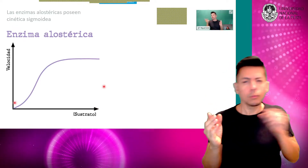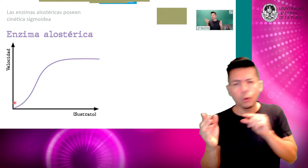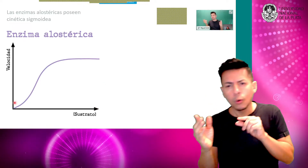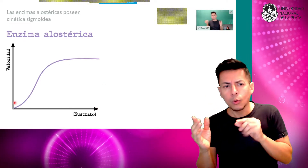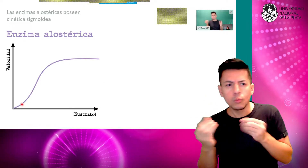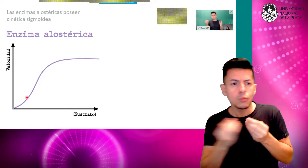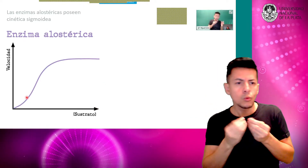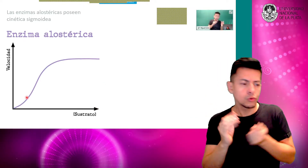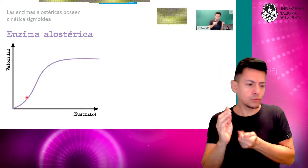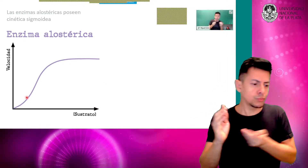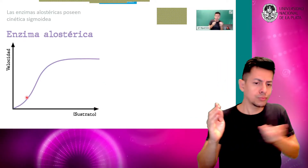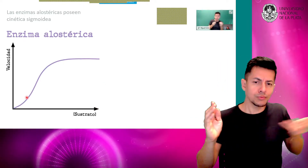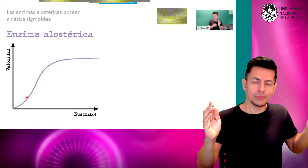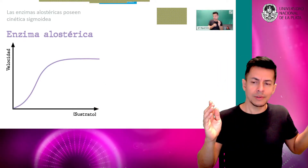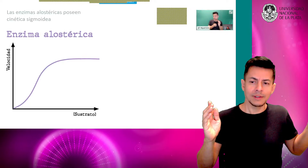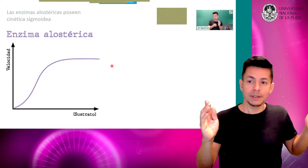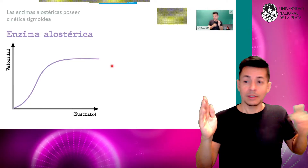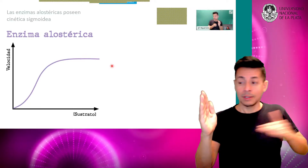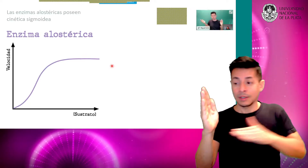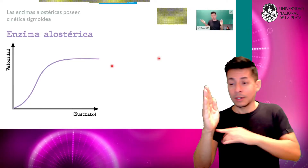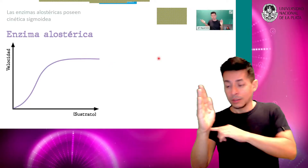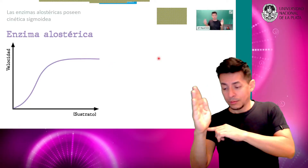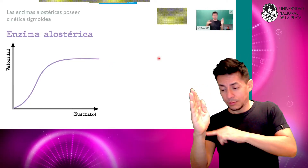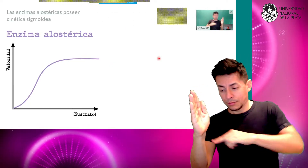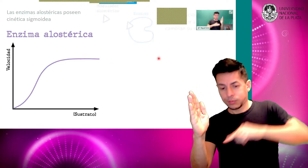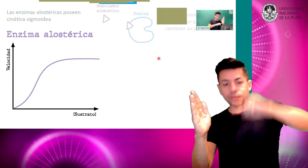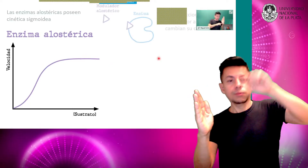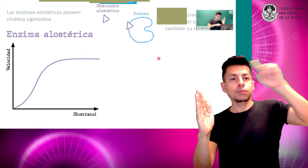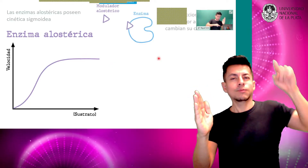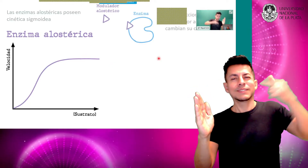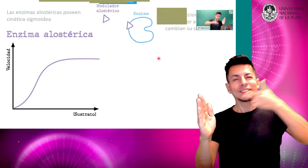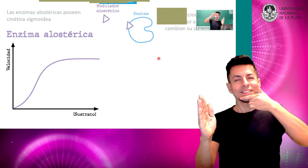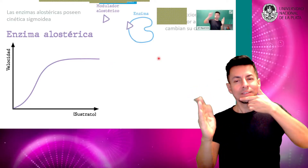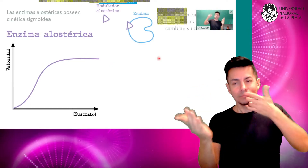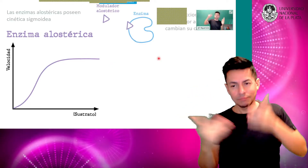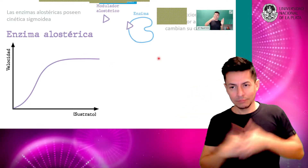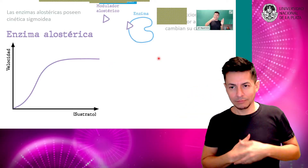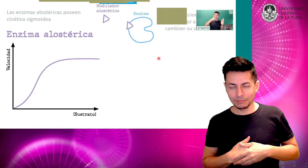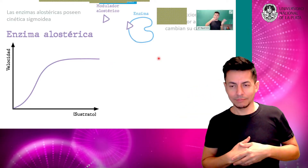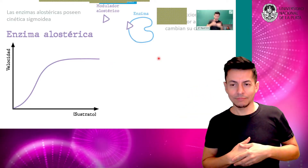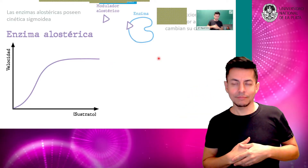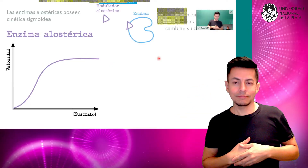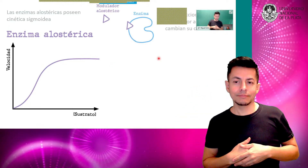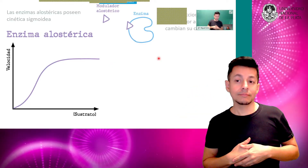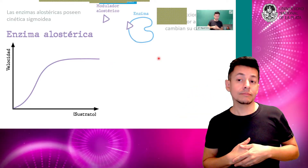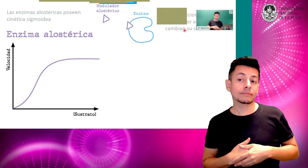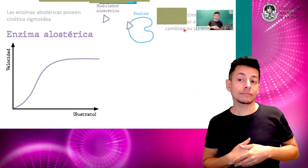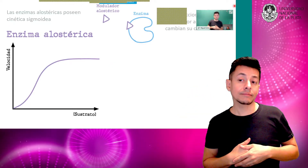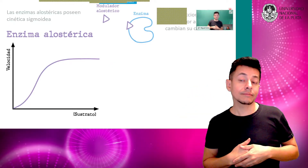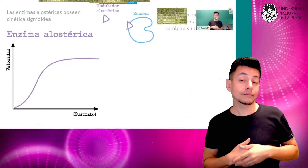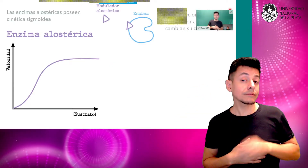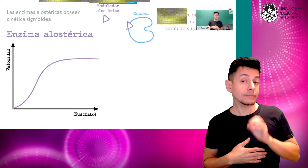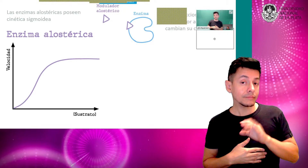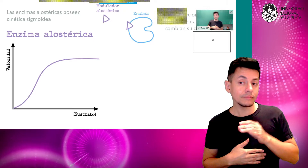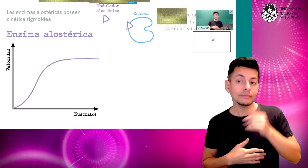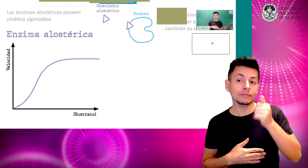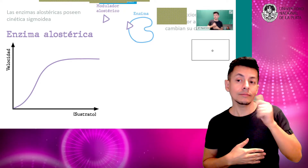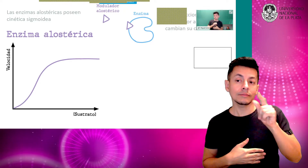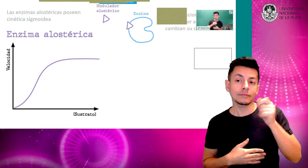Y obtenemos una curva común. ¿Qué tienen de particular las enzimas alostéricas?